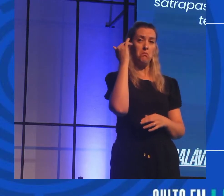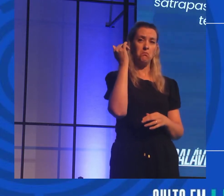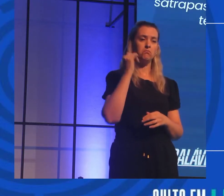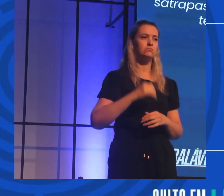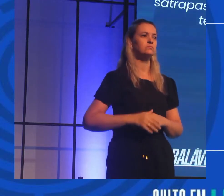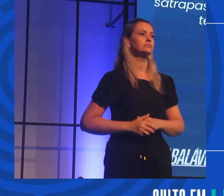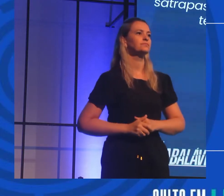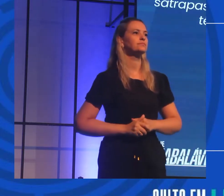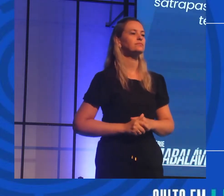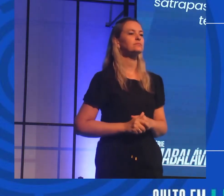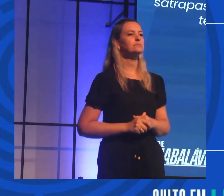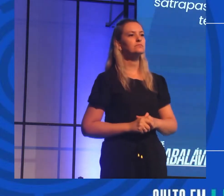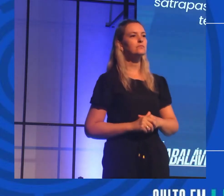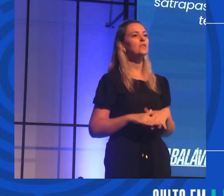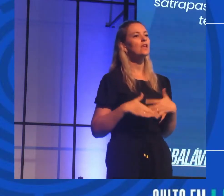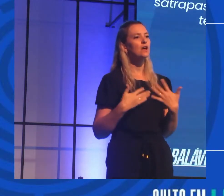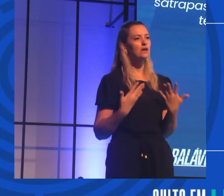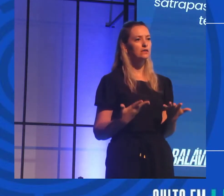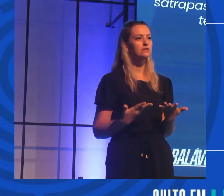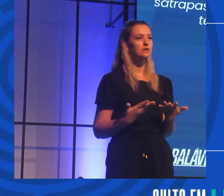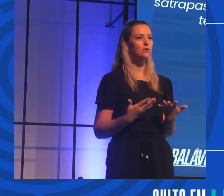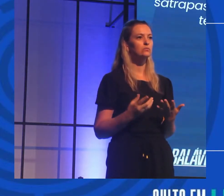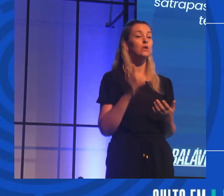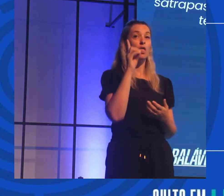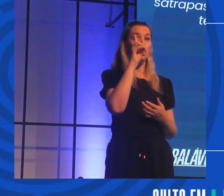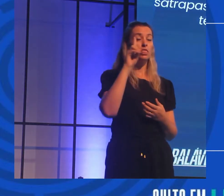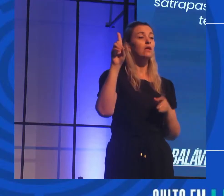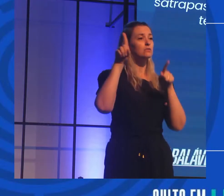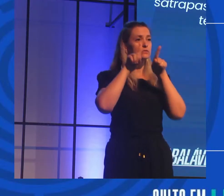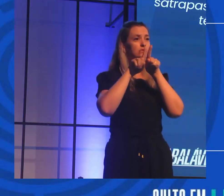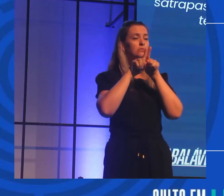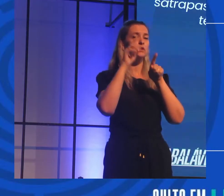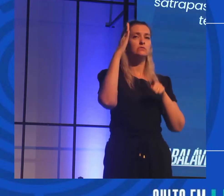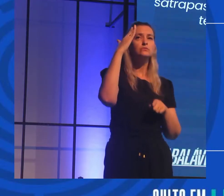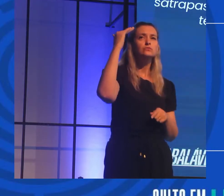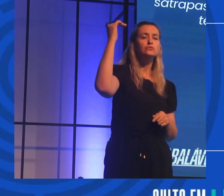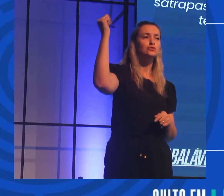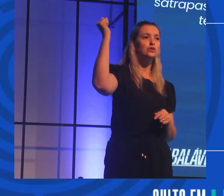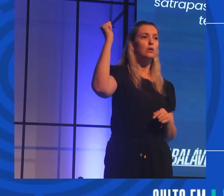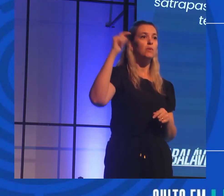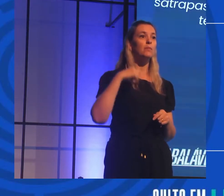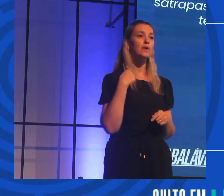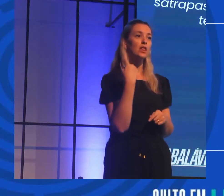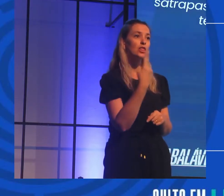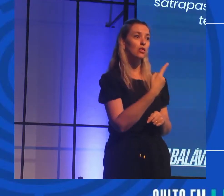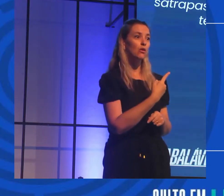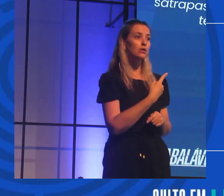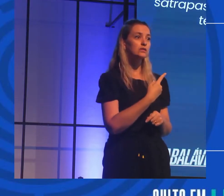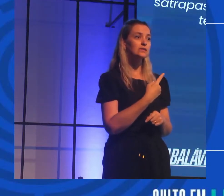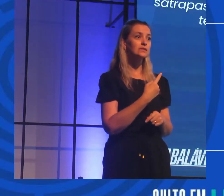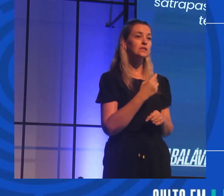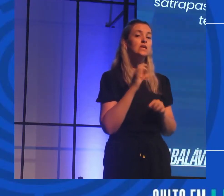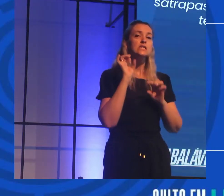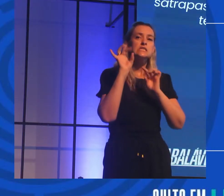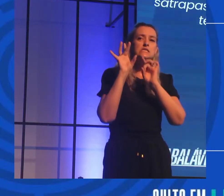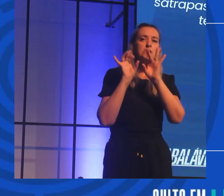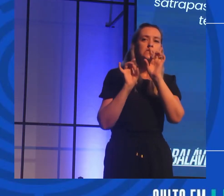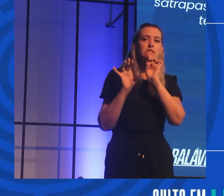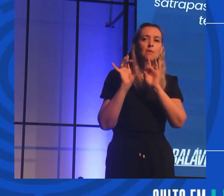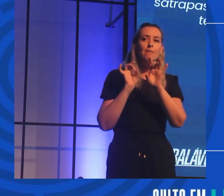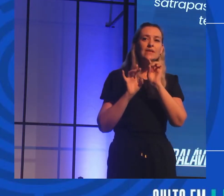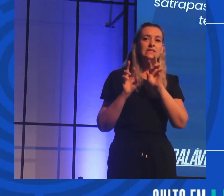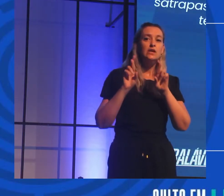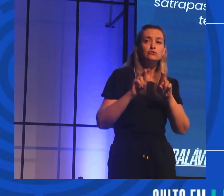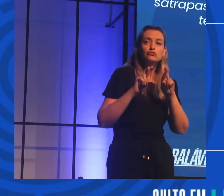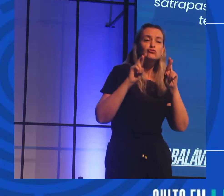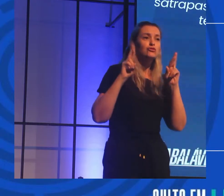esse é o chamado de Deus para mim e para você, que nós venhamos a nos destacar, distinguir daqueles